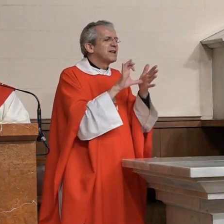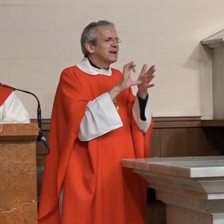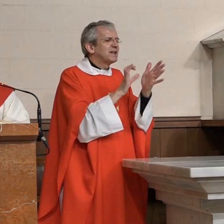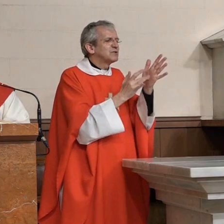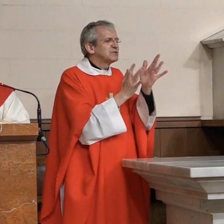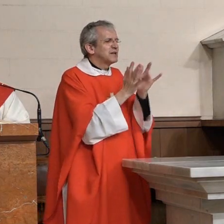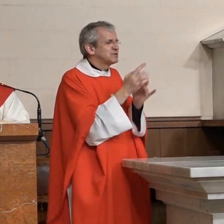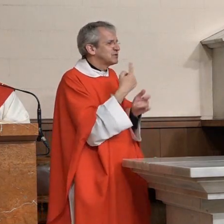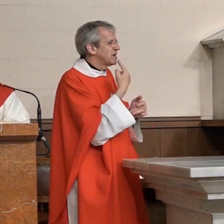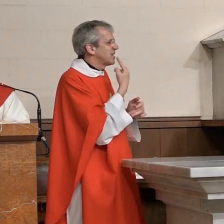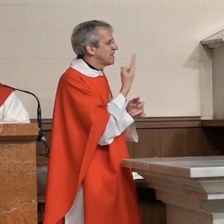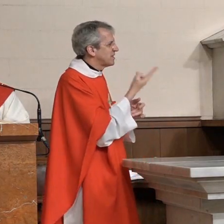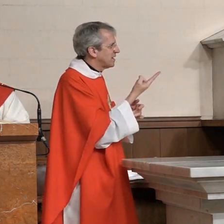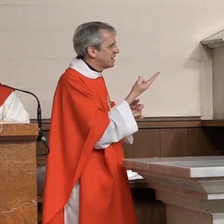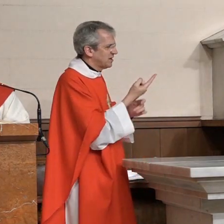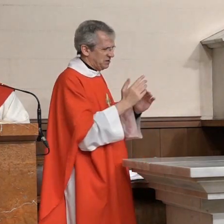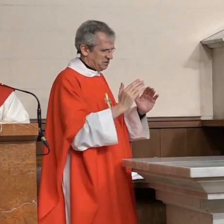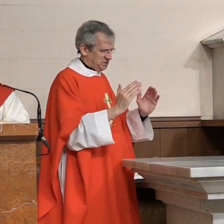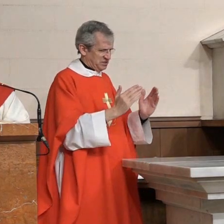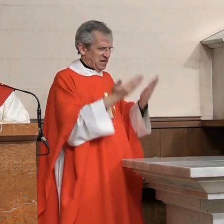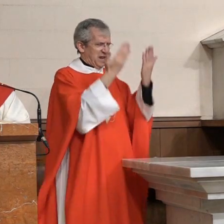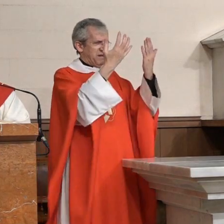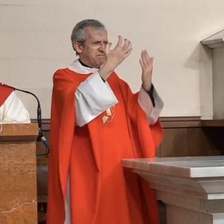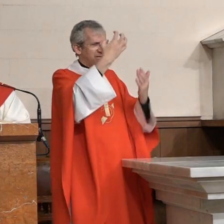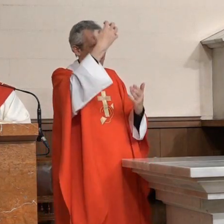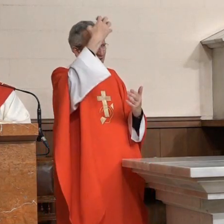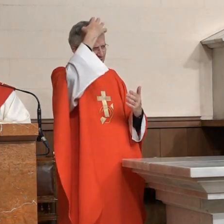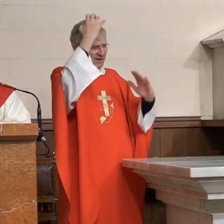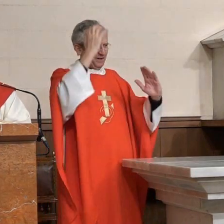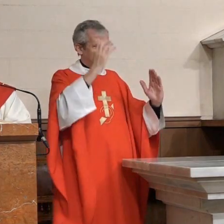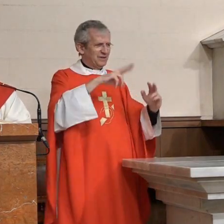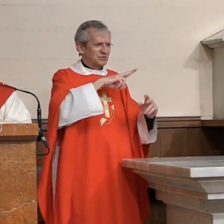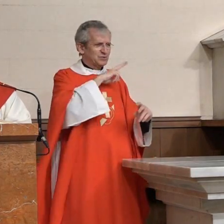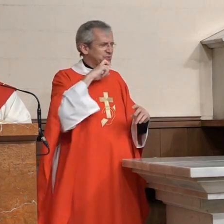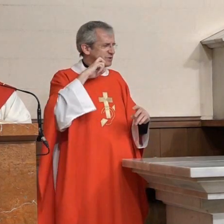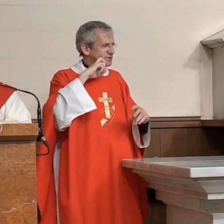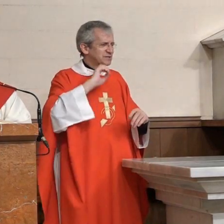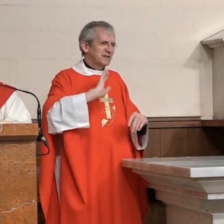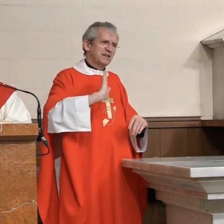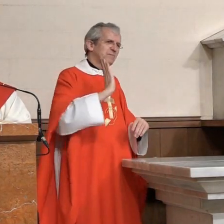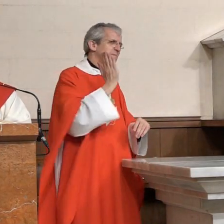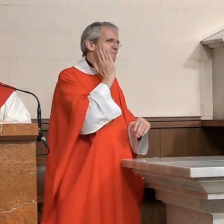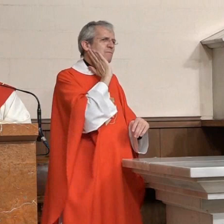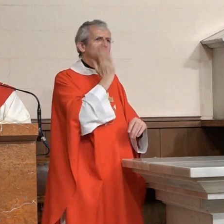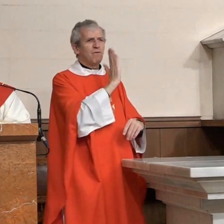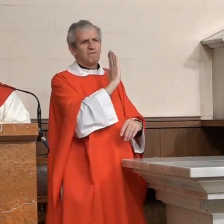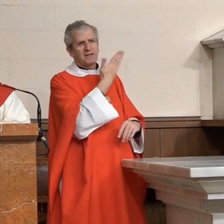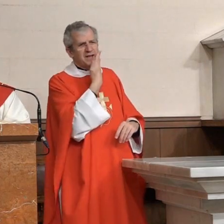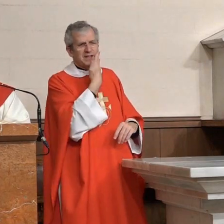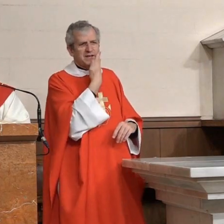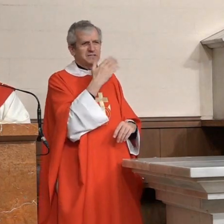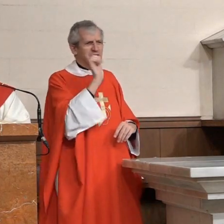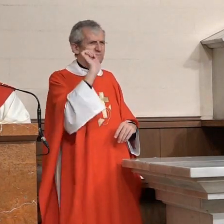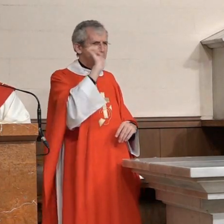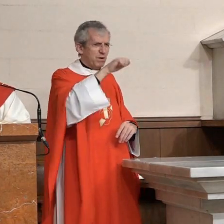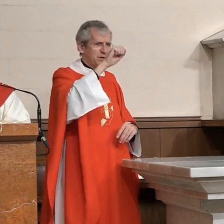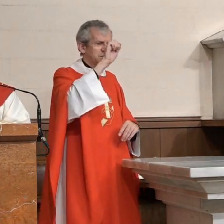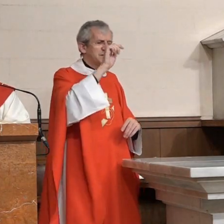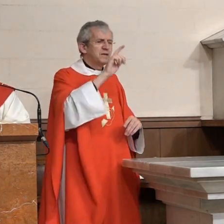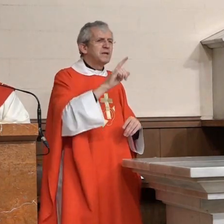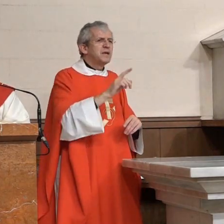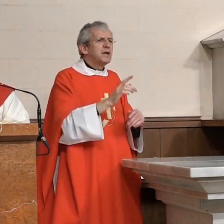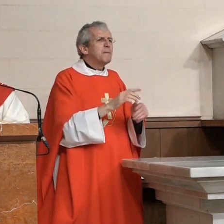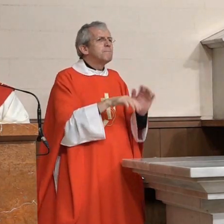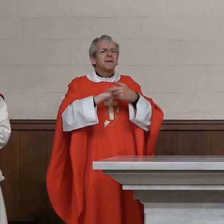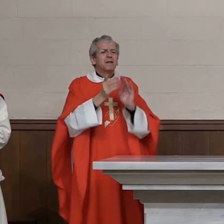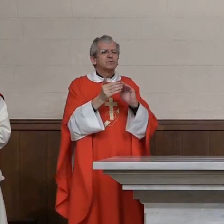le decían: Salve, rey de los judíos. Y le daban bofetadas. Pilato salió otra vez afuera y